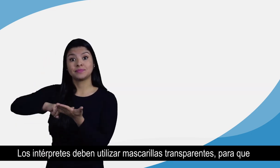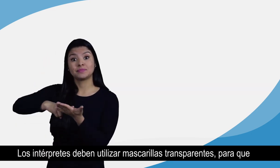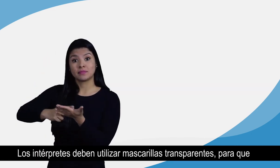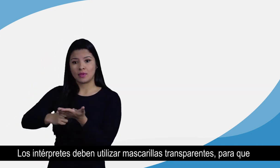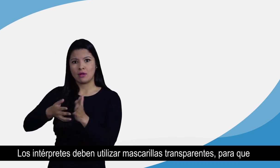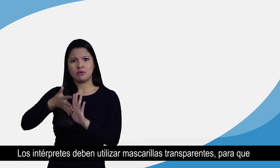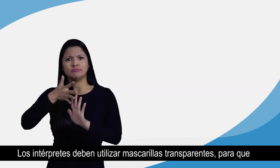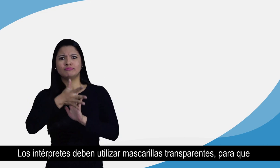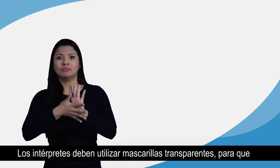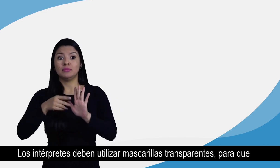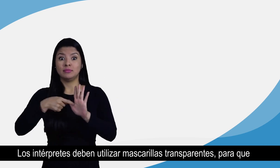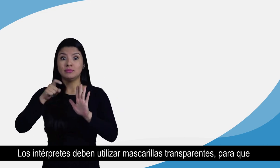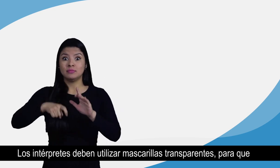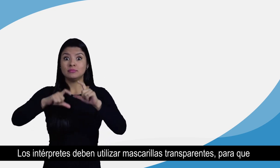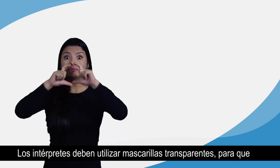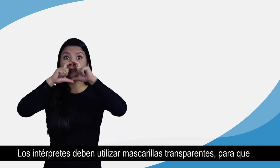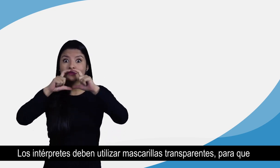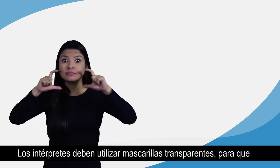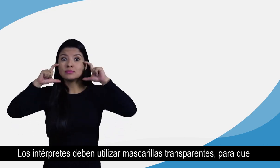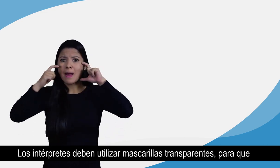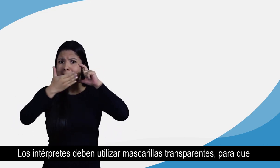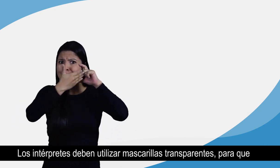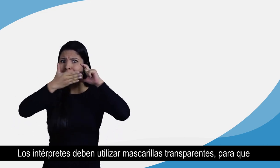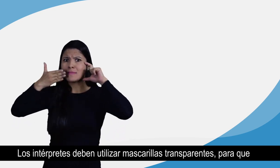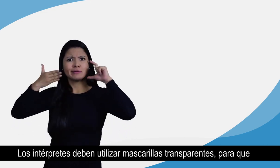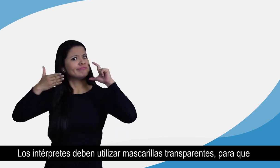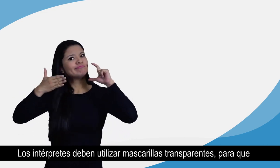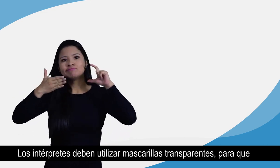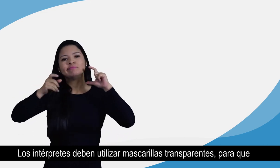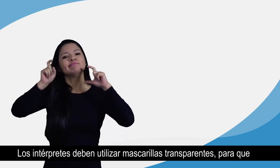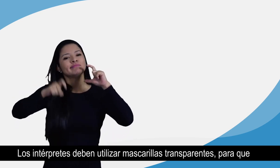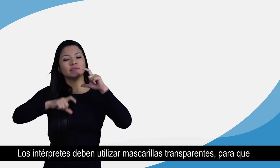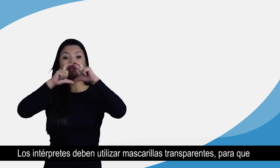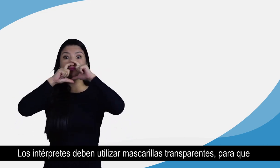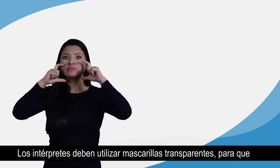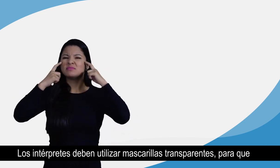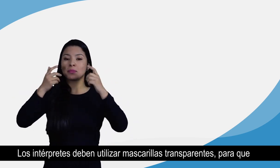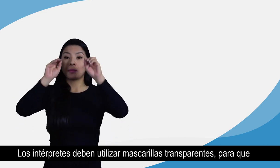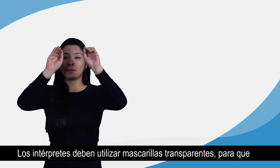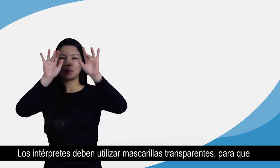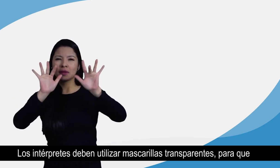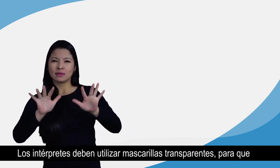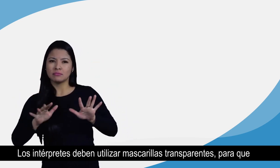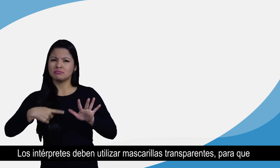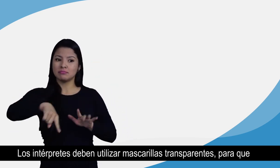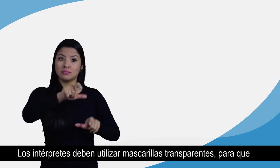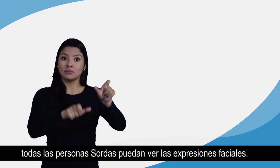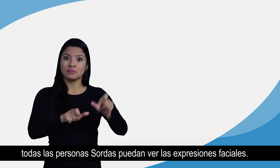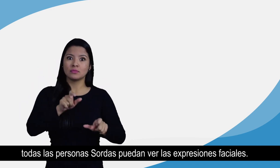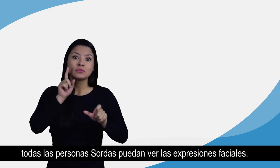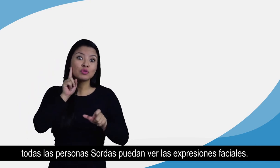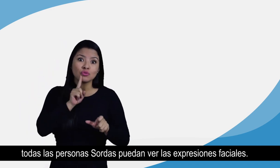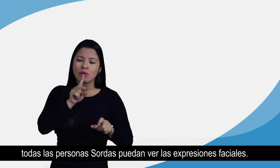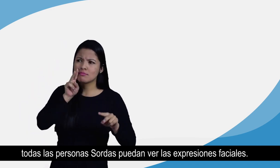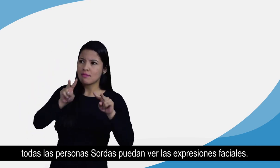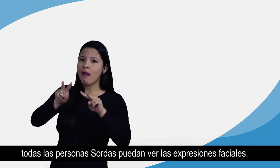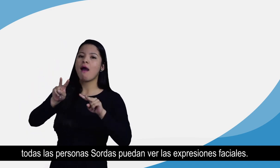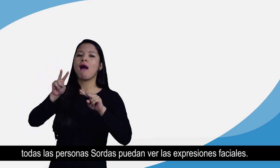Los intérpretes deben utilizar mascarillas transparentes para que todas las personas sordas puedan